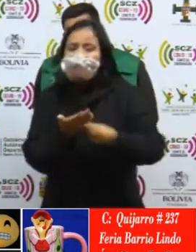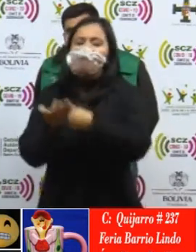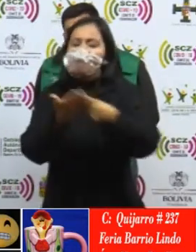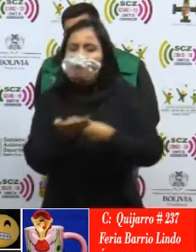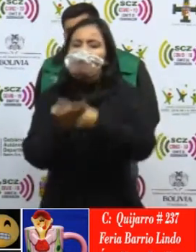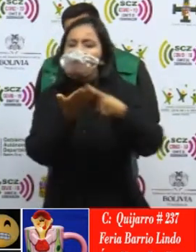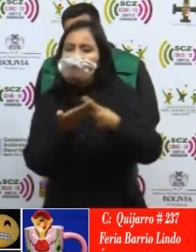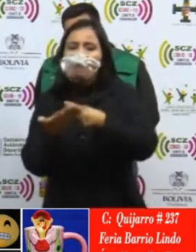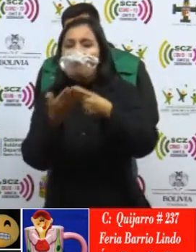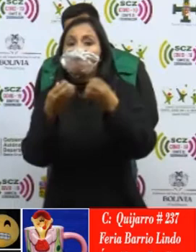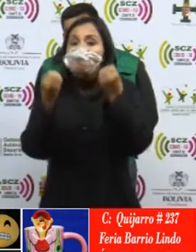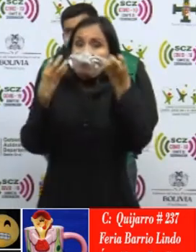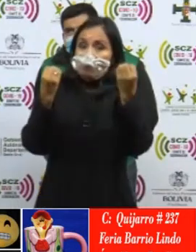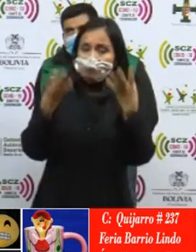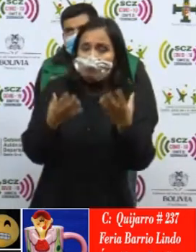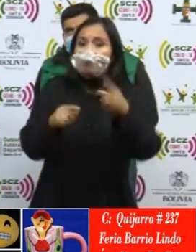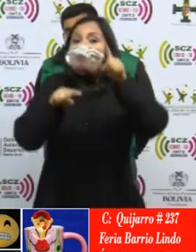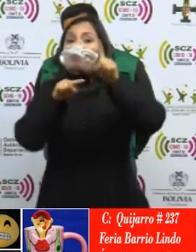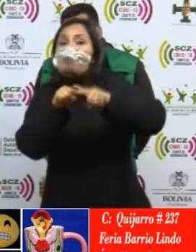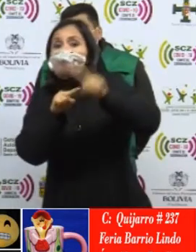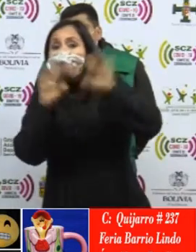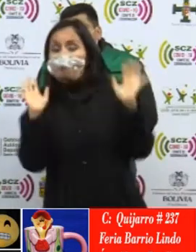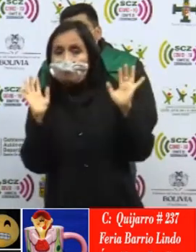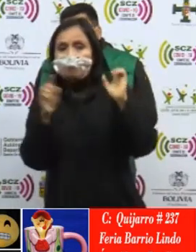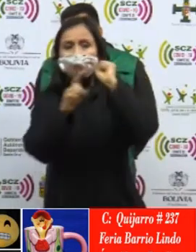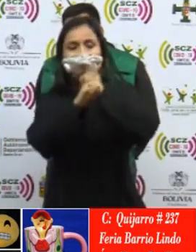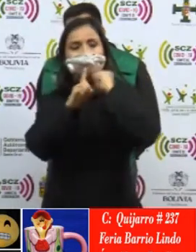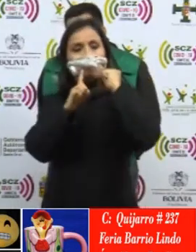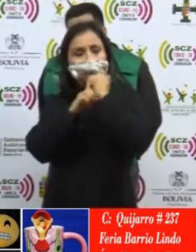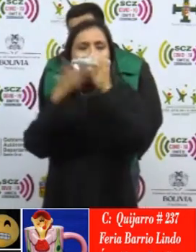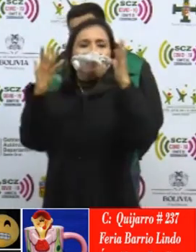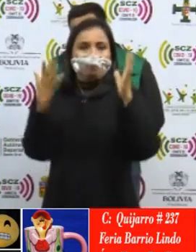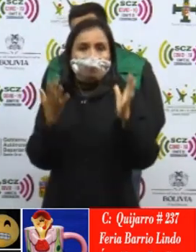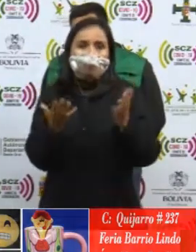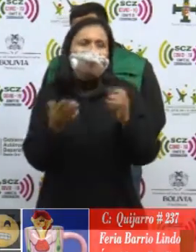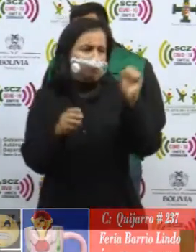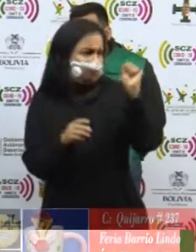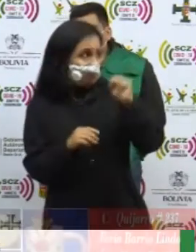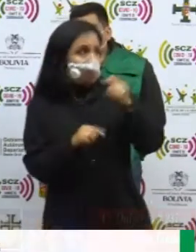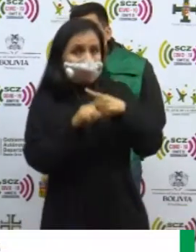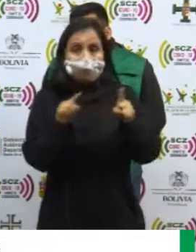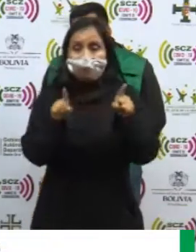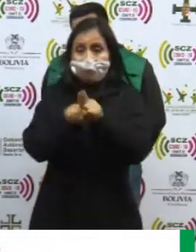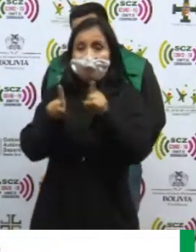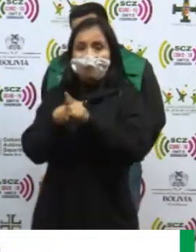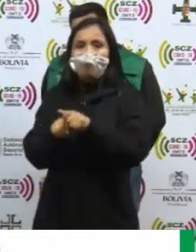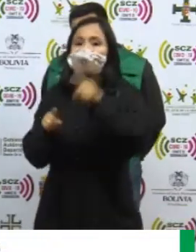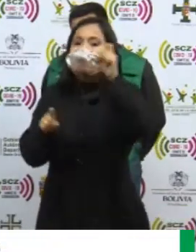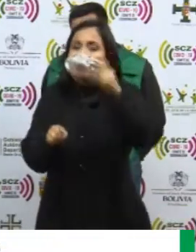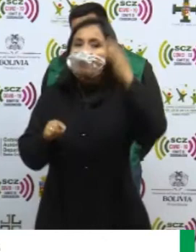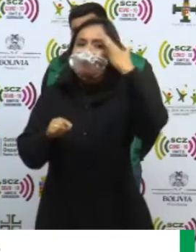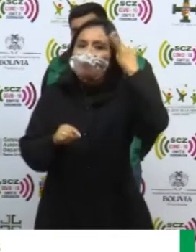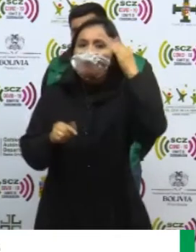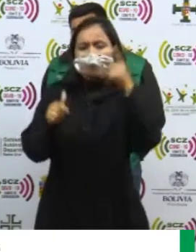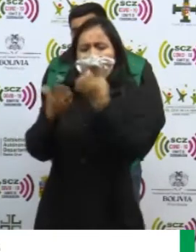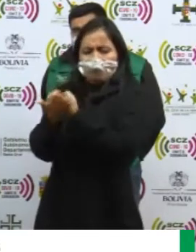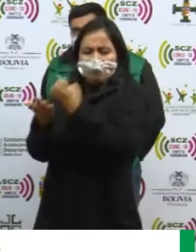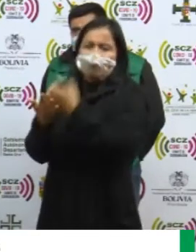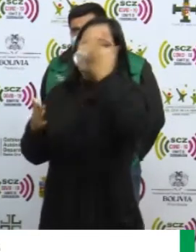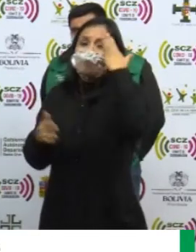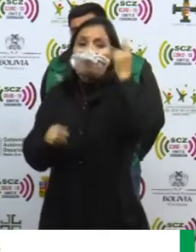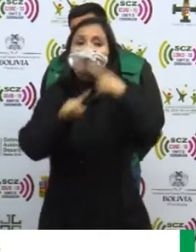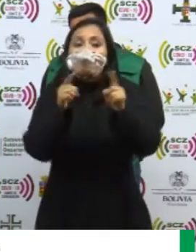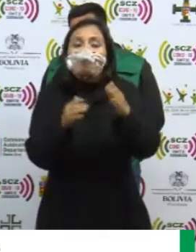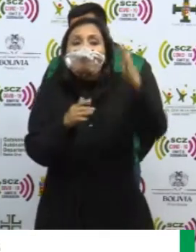las situaciones. Las medidas deben considerar la situación social y económica, claro que sí, pero también deben considerar el problema sanitario,